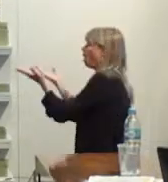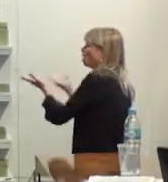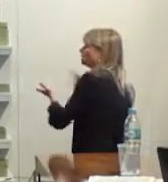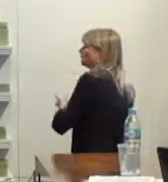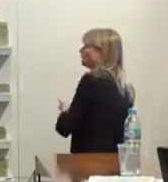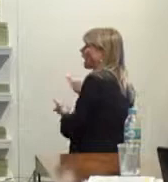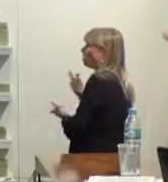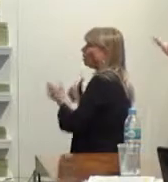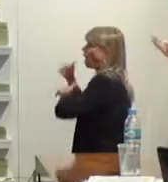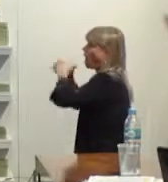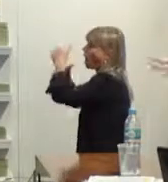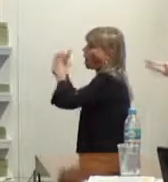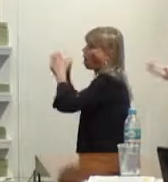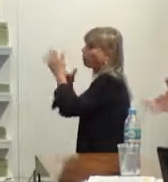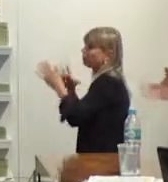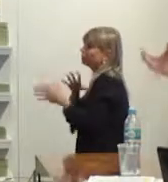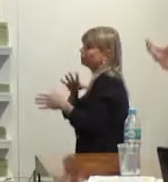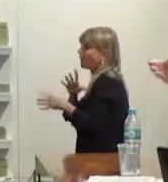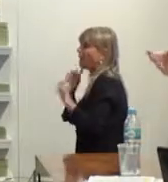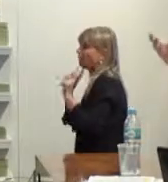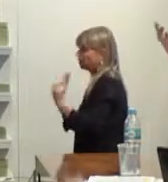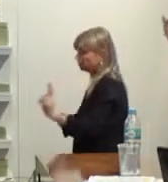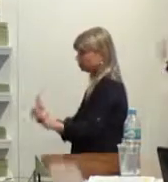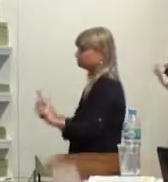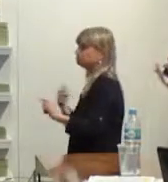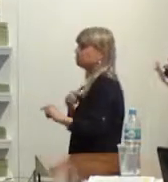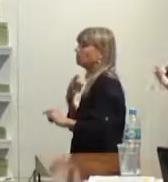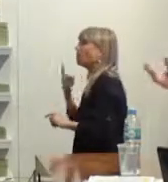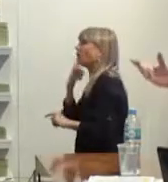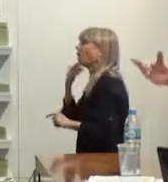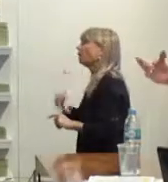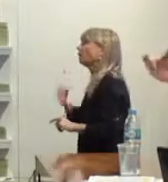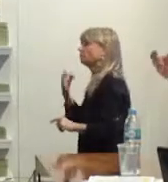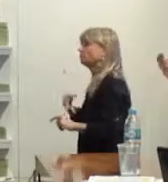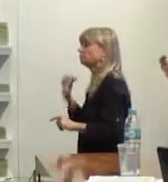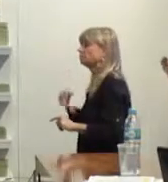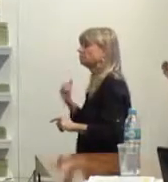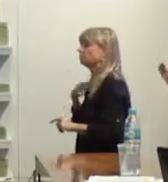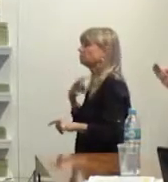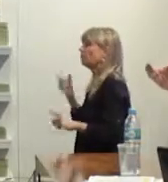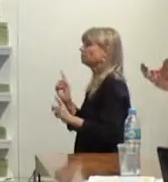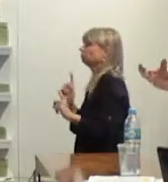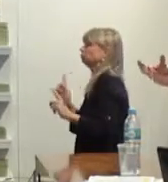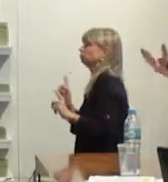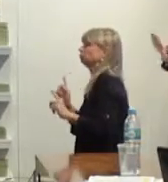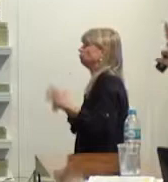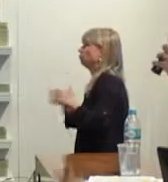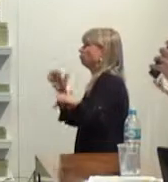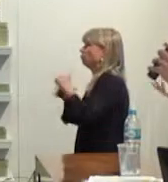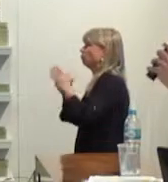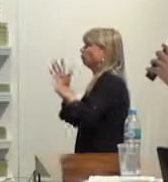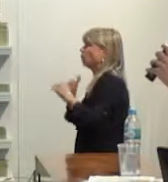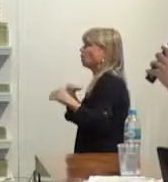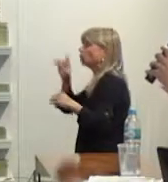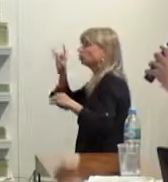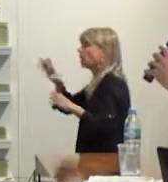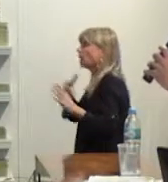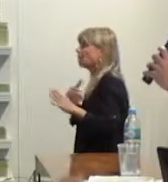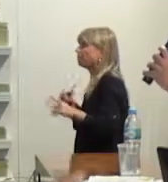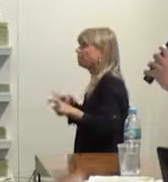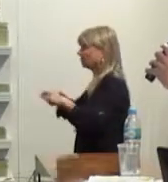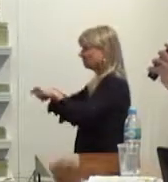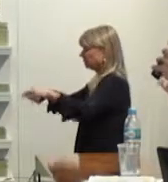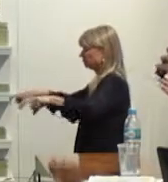pseudo obra que no es tal, porque en realidad lo que se está haciendo con el metrobús no es otra cosa que carriles exclusivos para